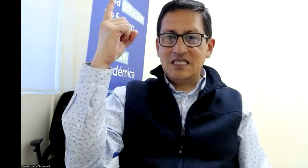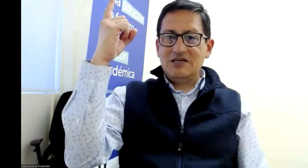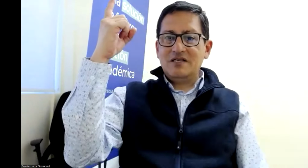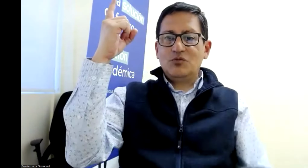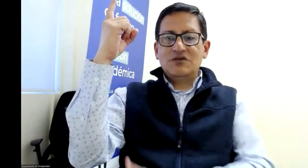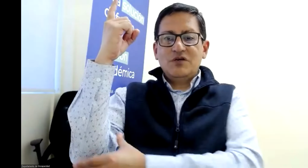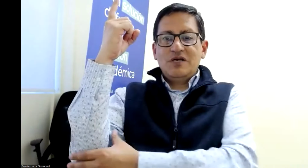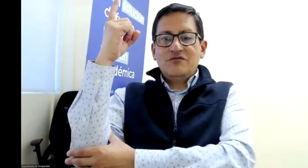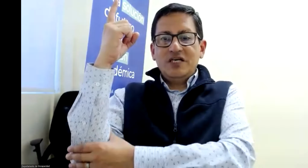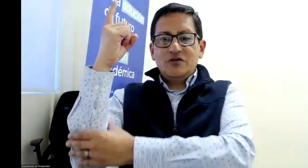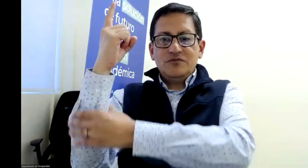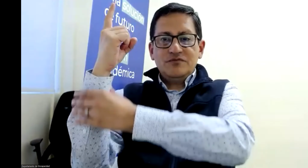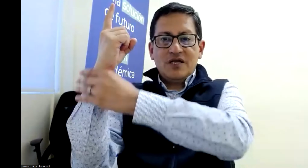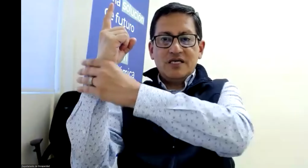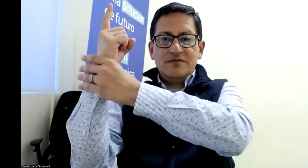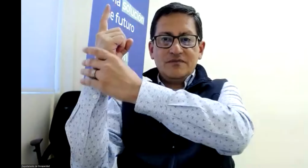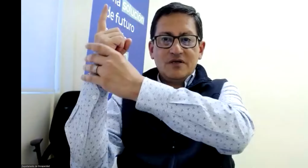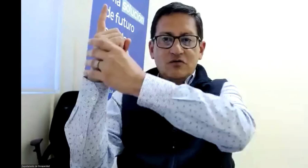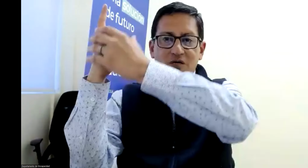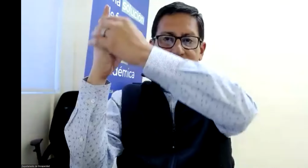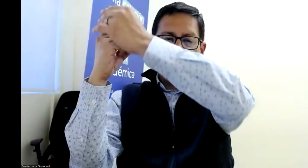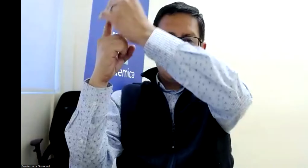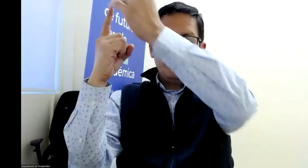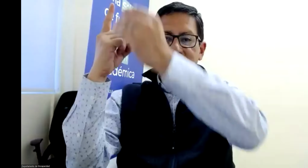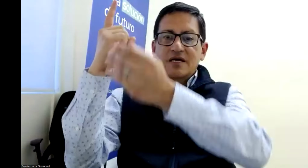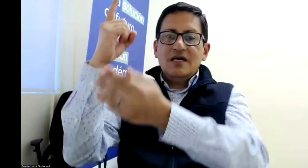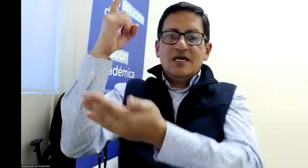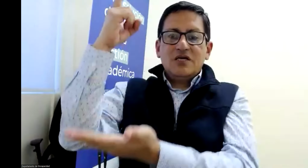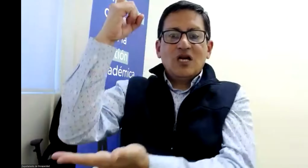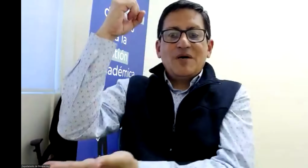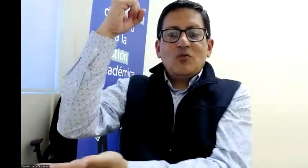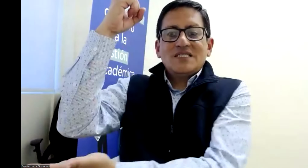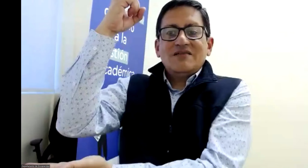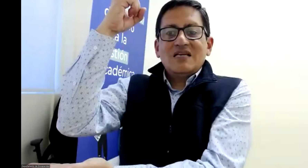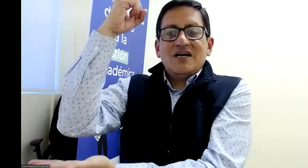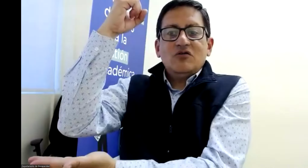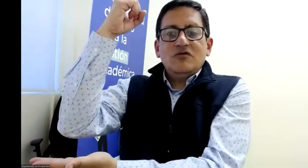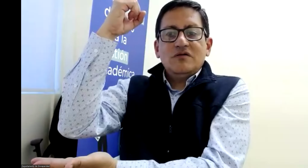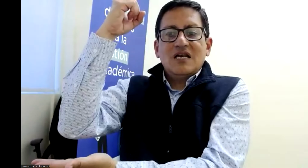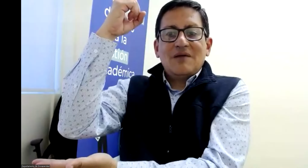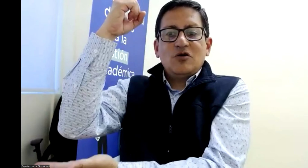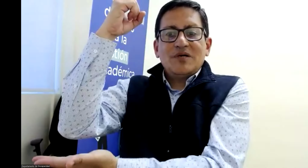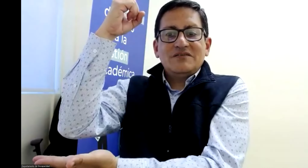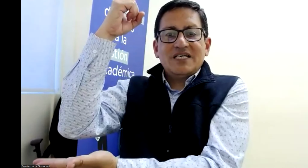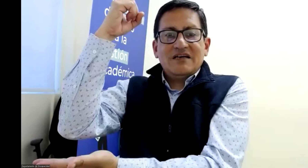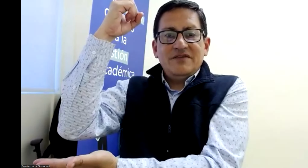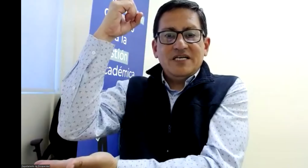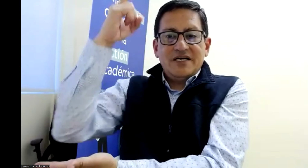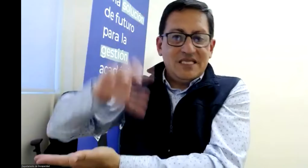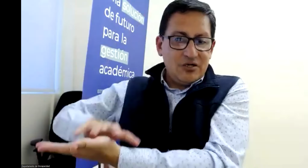activa como si fuera un regolito ahí con la puntita y con la mano pasiva debajo la mano pasiva queda fija esta